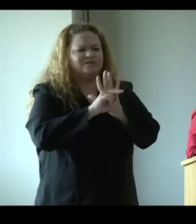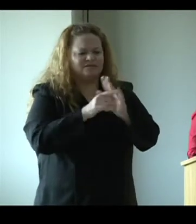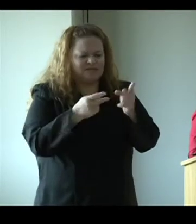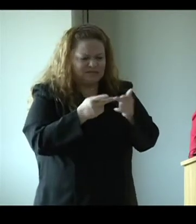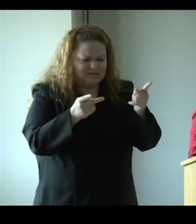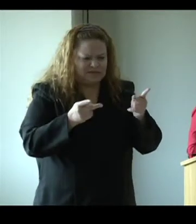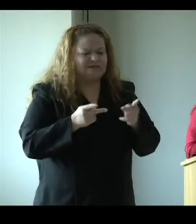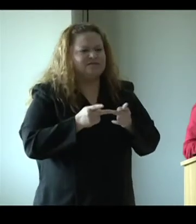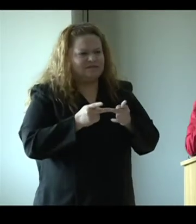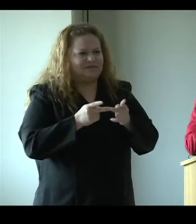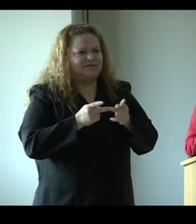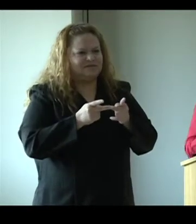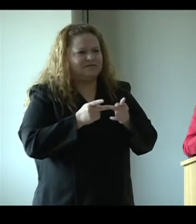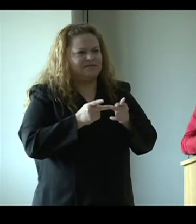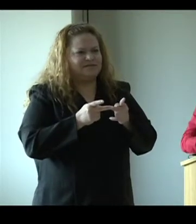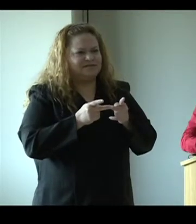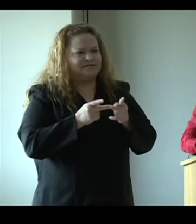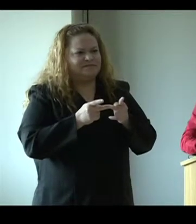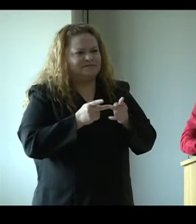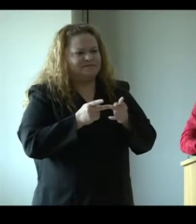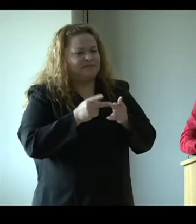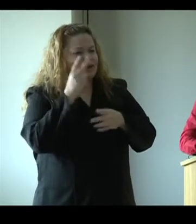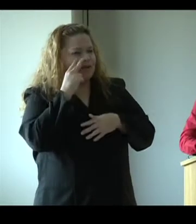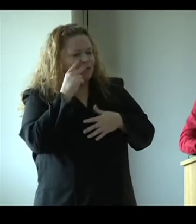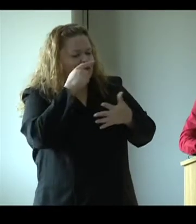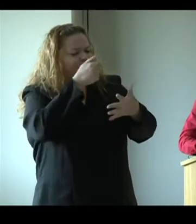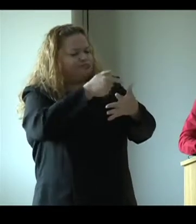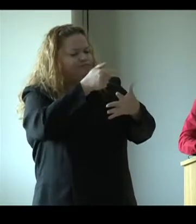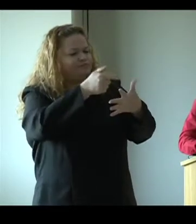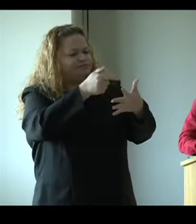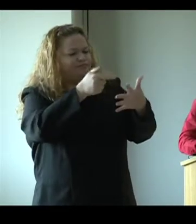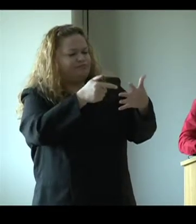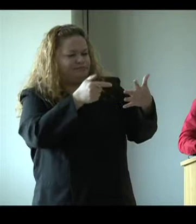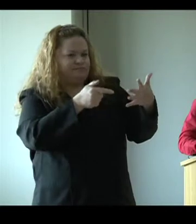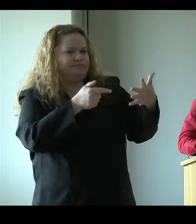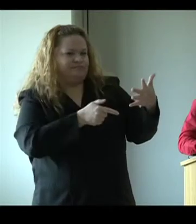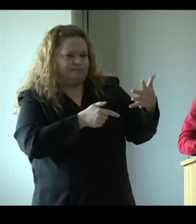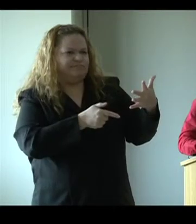que están en el otro lado de la columna y las vamos a ir viendo una por una